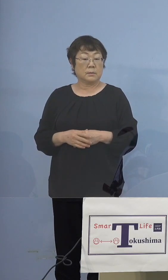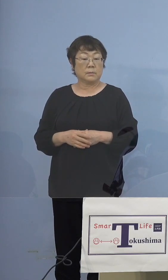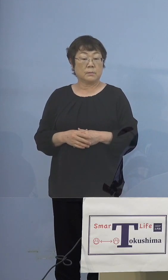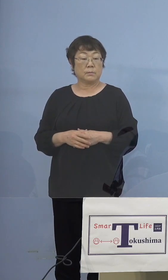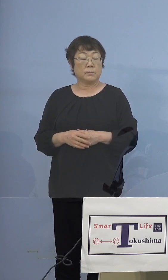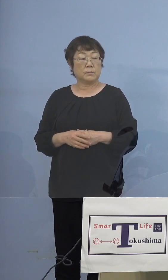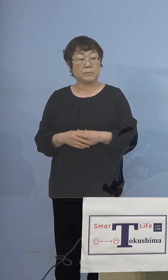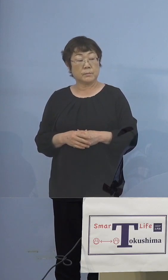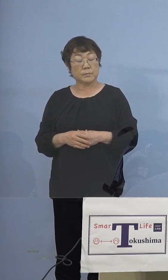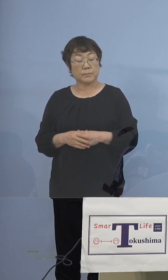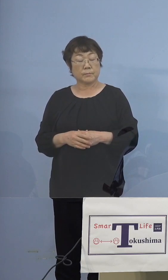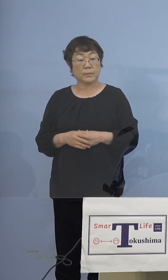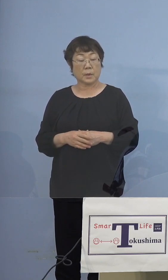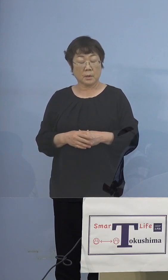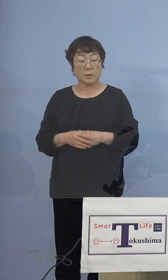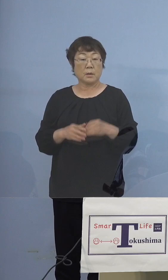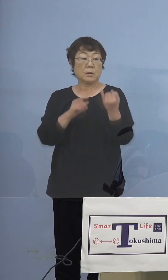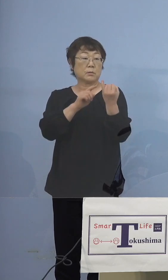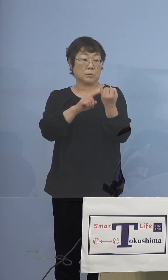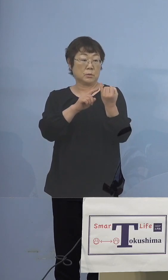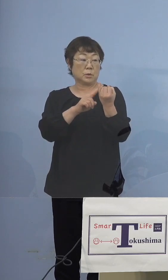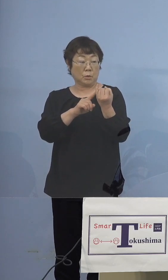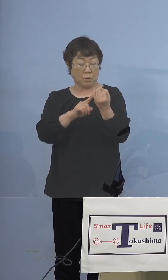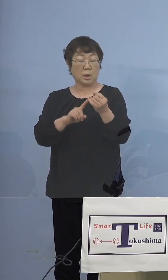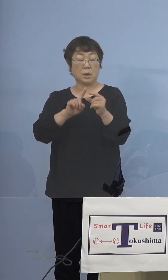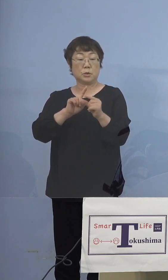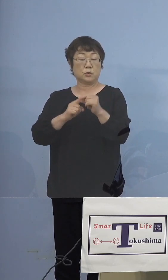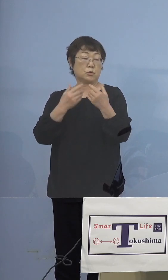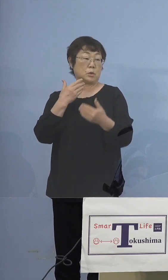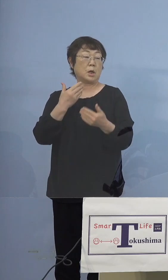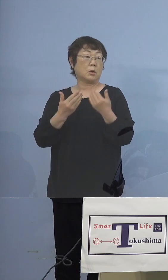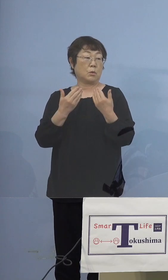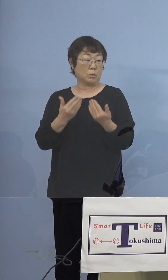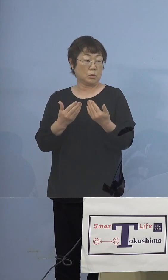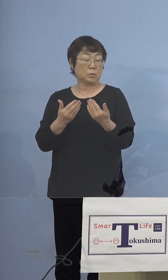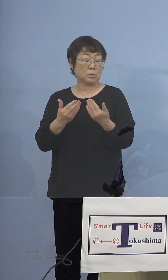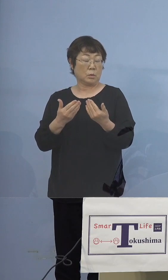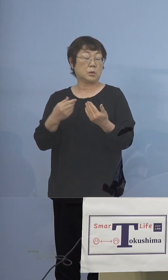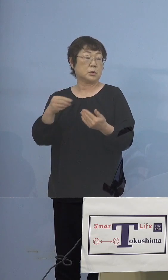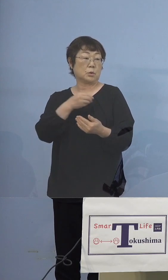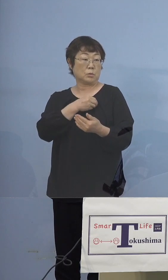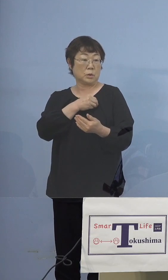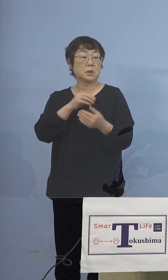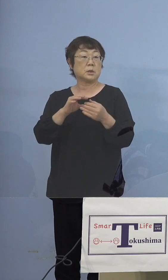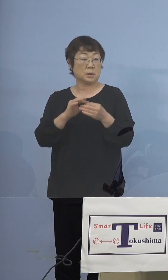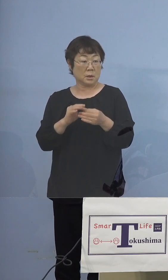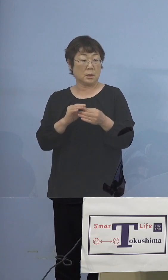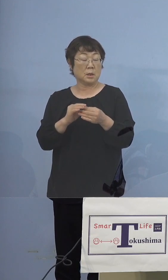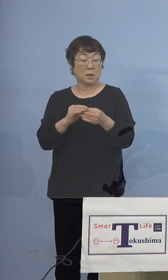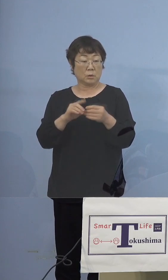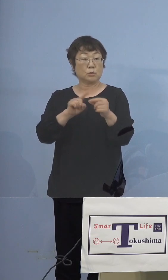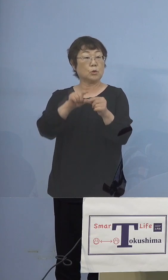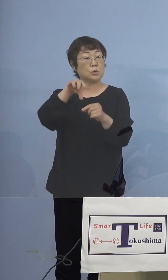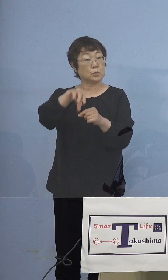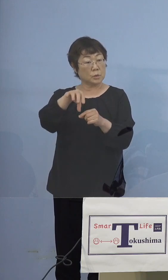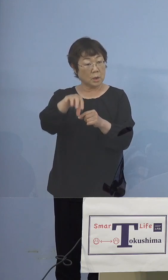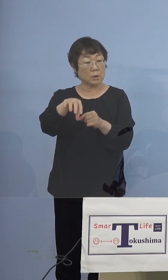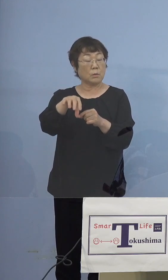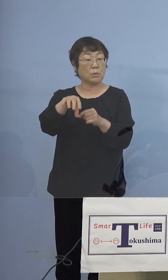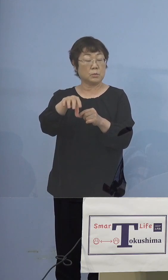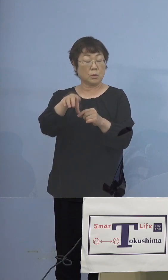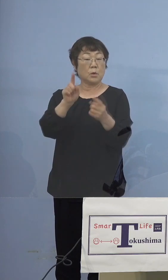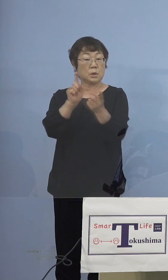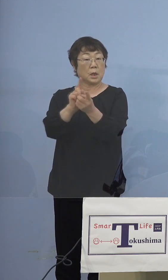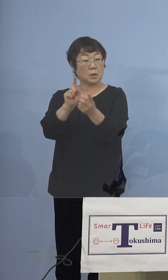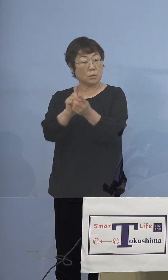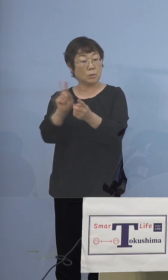この中学校の教職員ということなんですけども、この中学校は特に何か今日対、まあ、休校とかそ